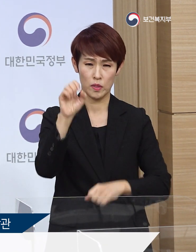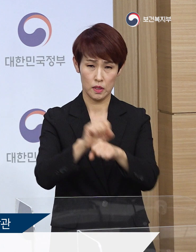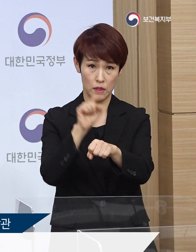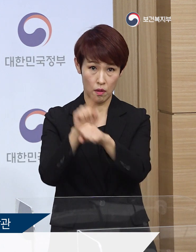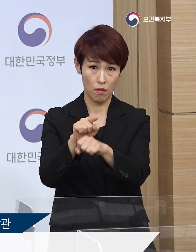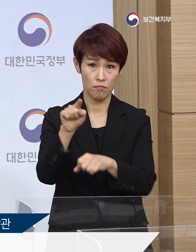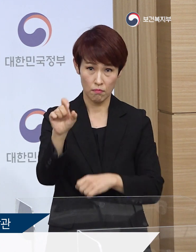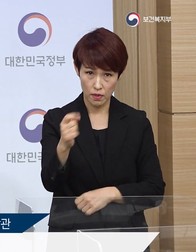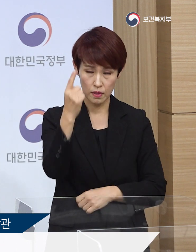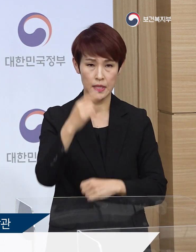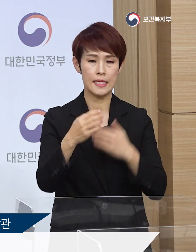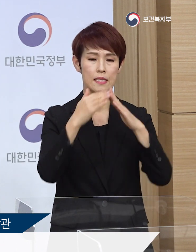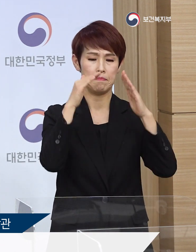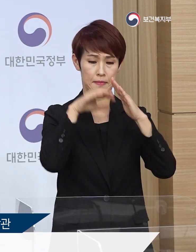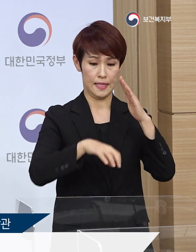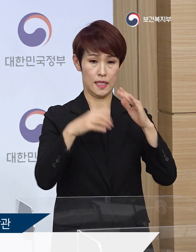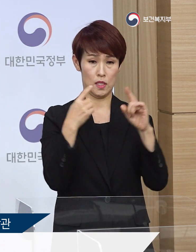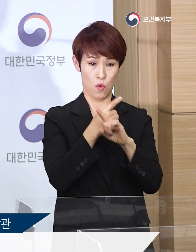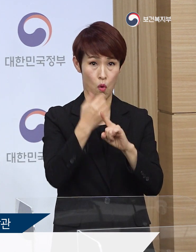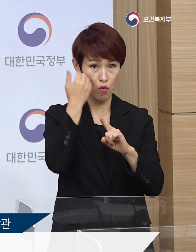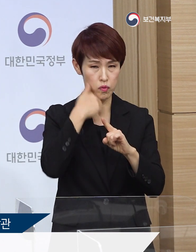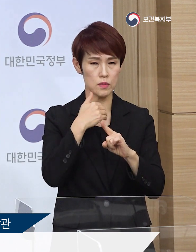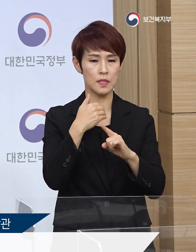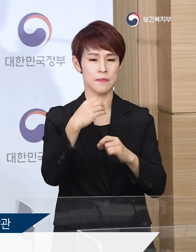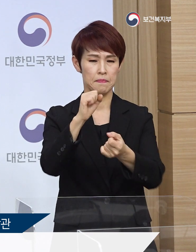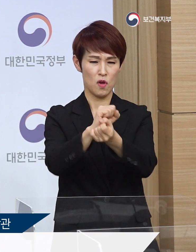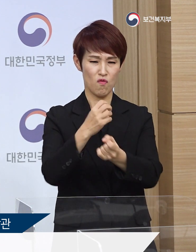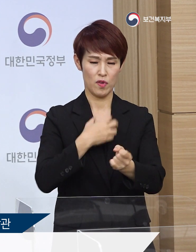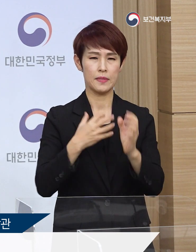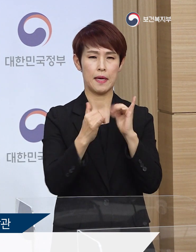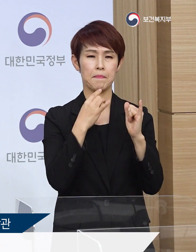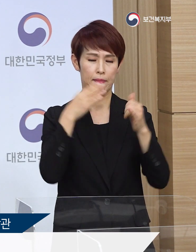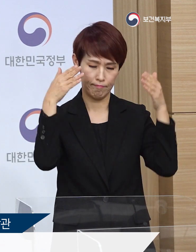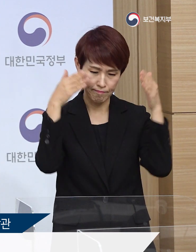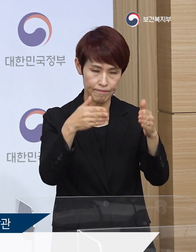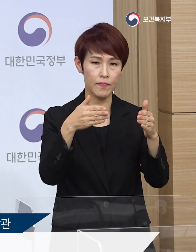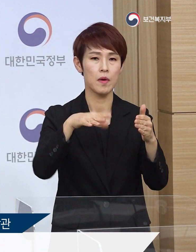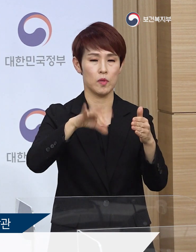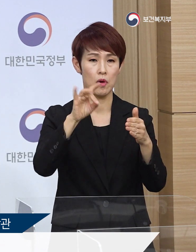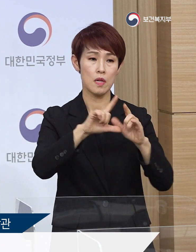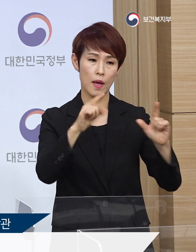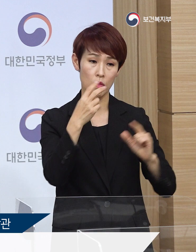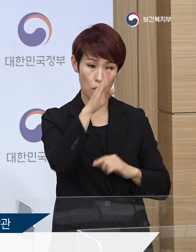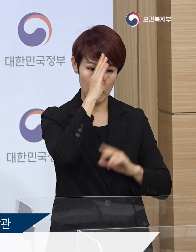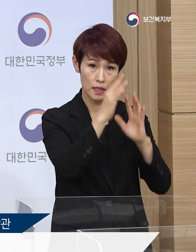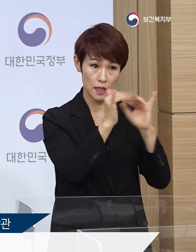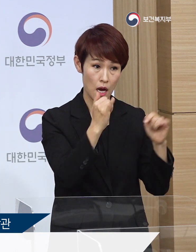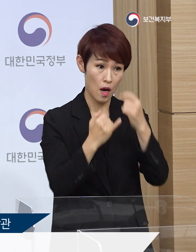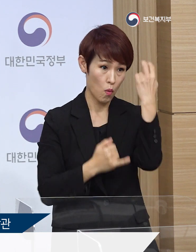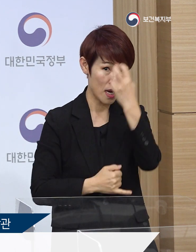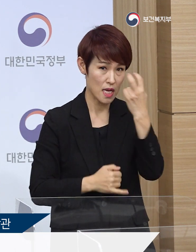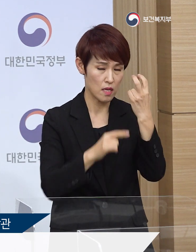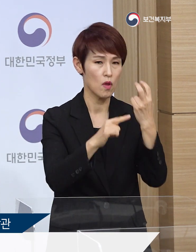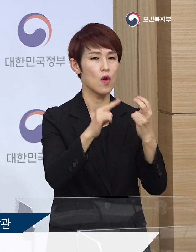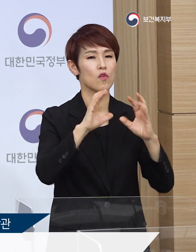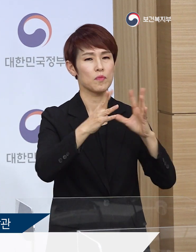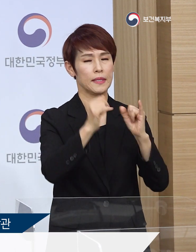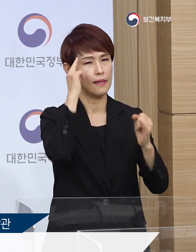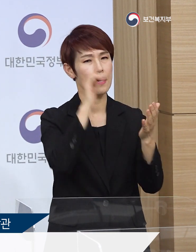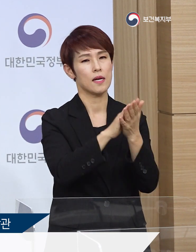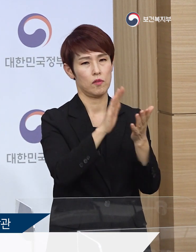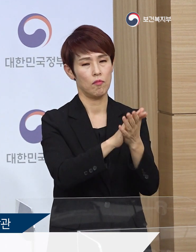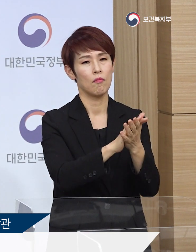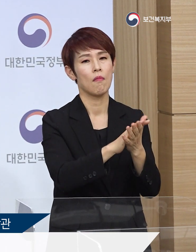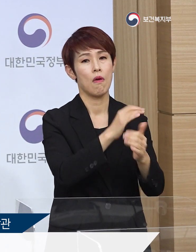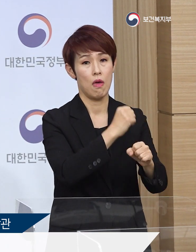반영하여 재택 치료도 고위험군에 집중하는 체계로 개선하고 일반 환자 관리군은 국민들의 자율과 협력에